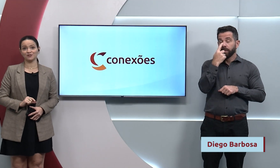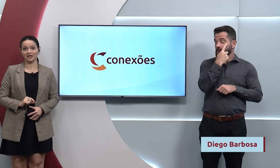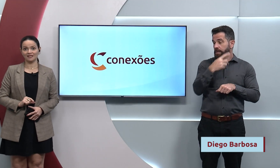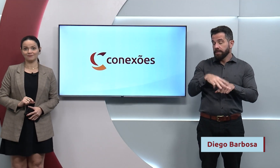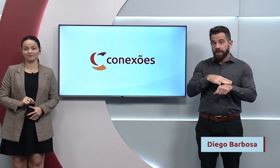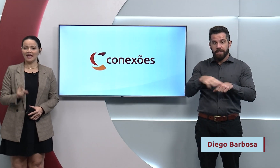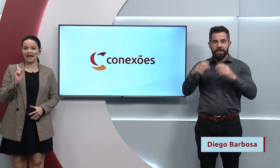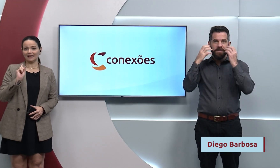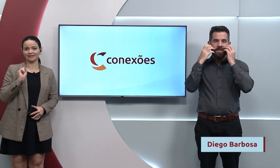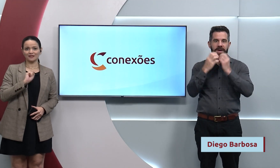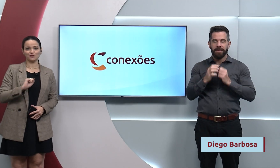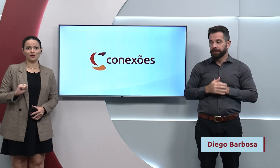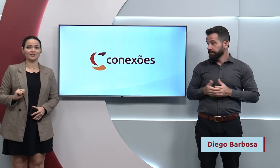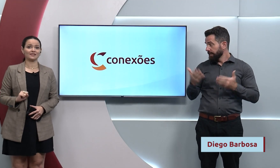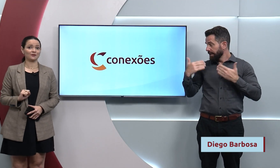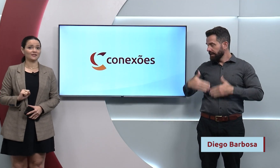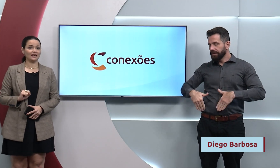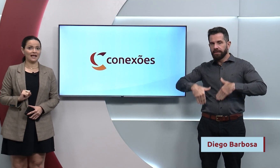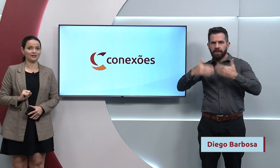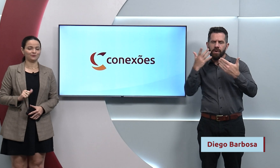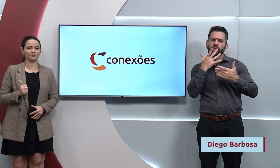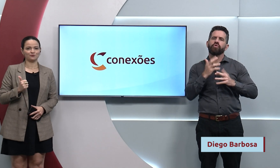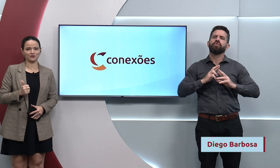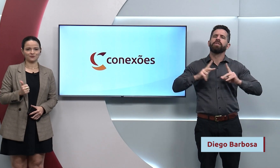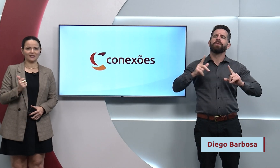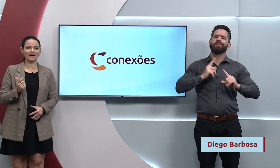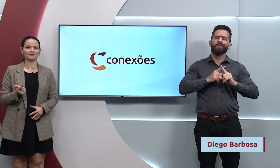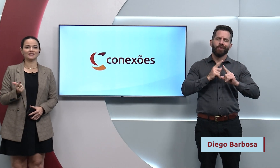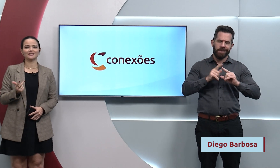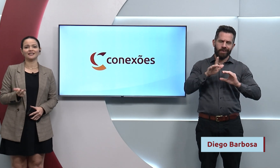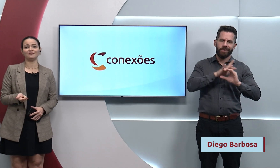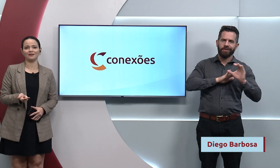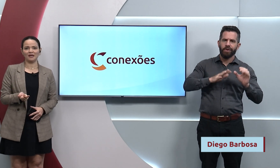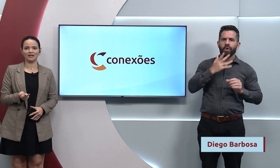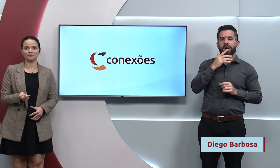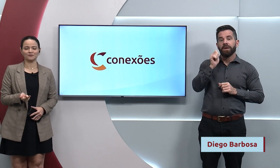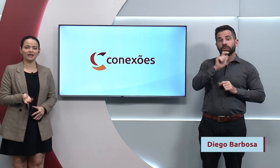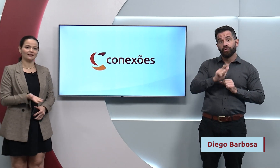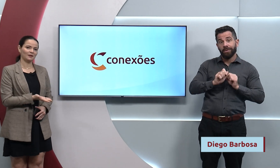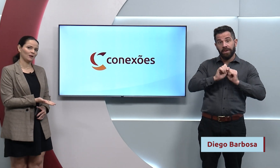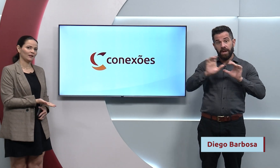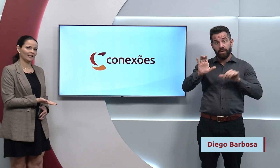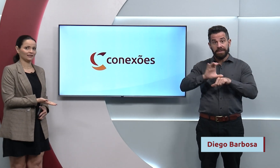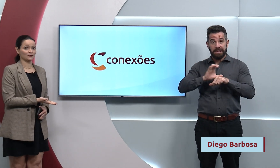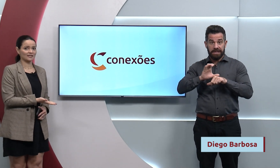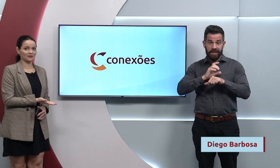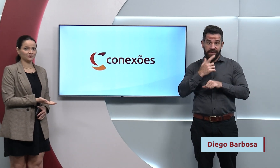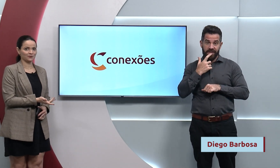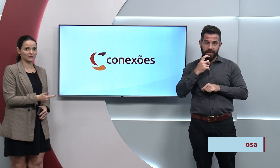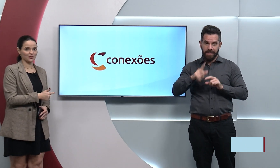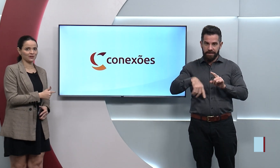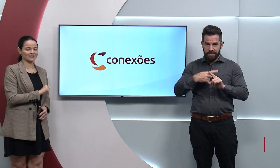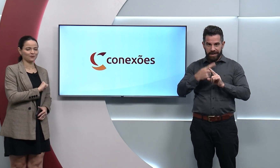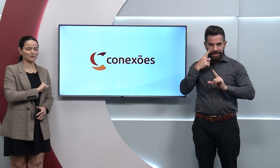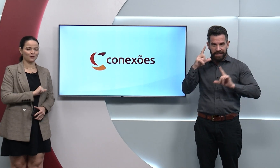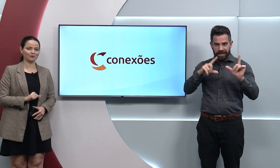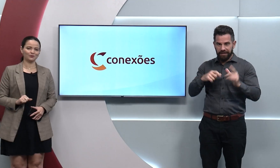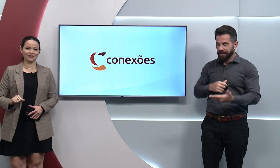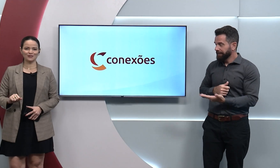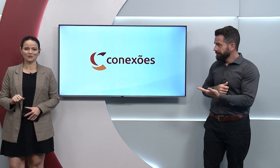cheia. Atrás de nós está o cenário, em tons de azul claro, cinza e vermelho. Também há uma tela no centro, onde agora está o nome do